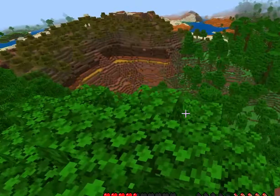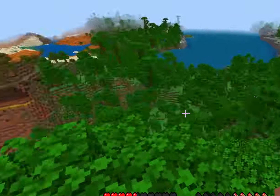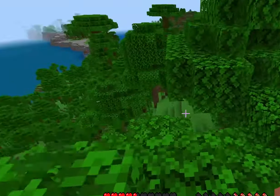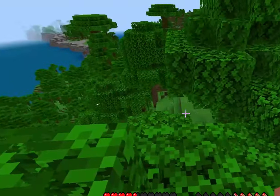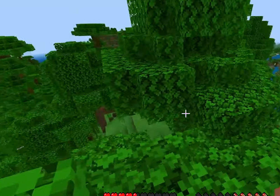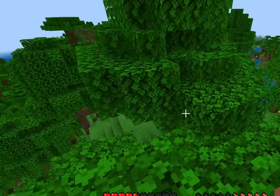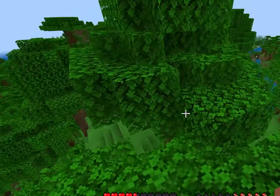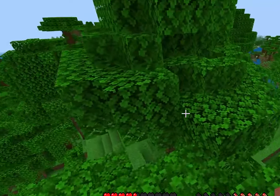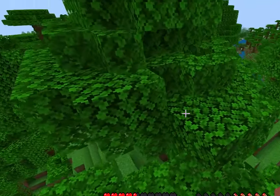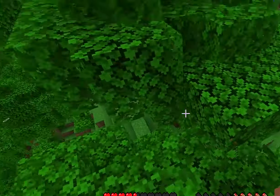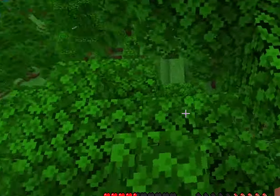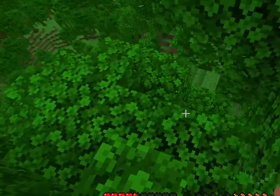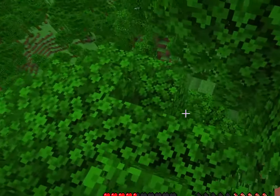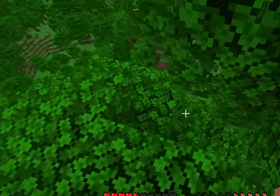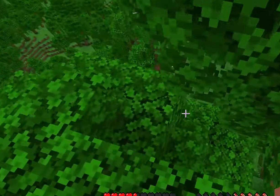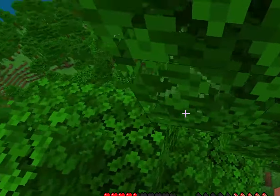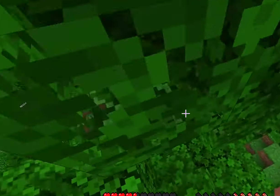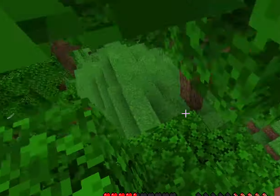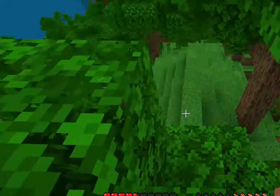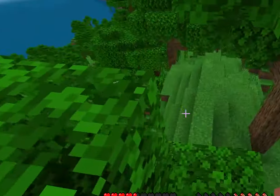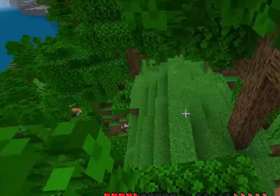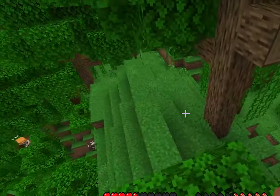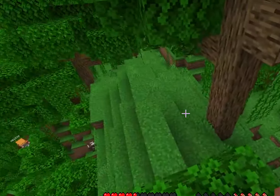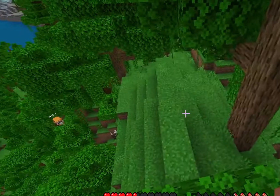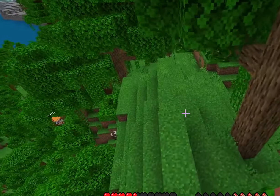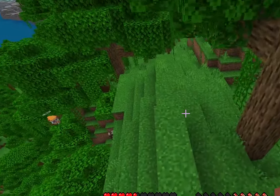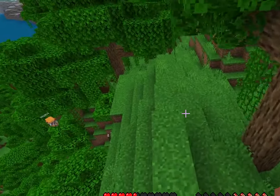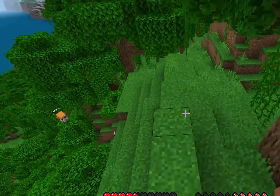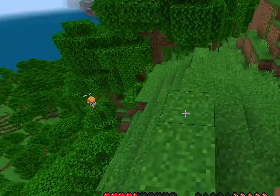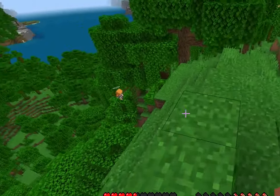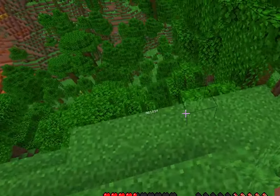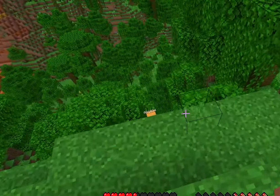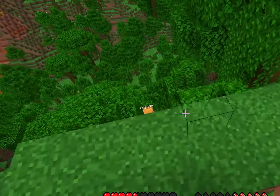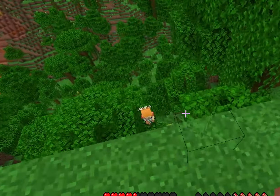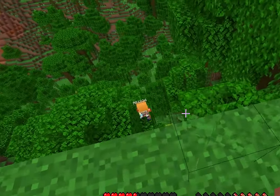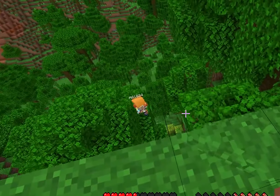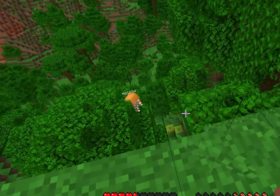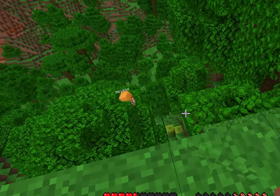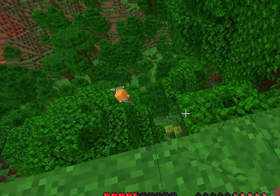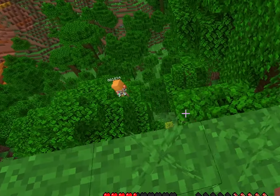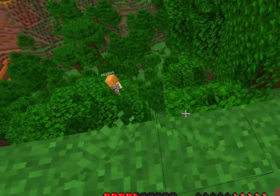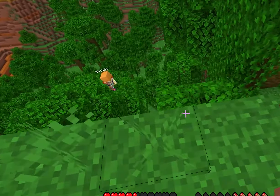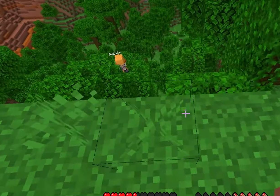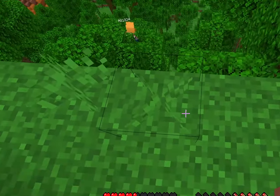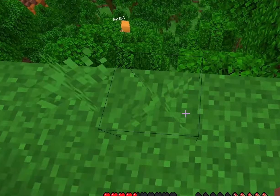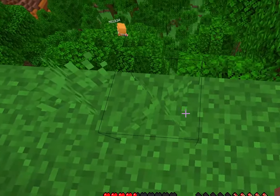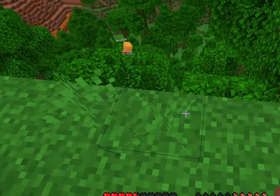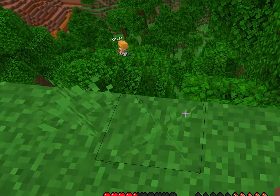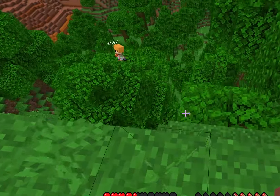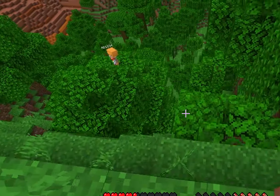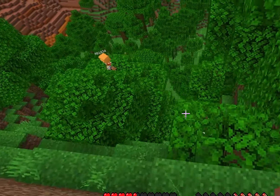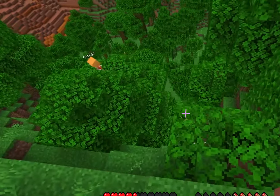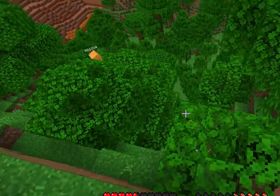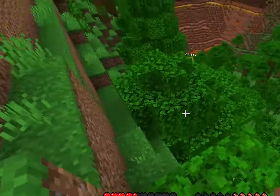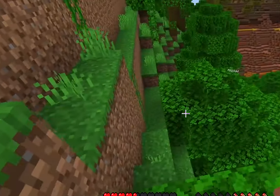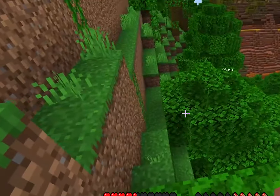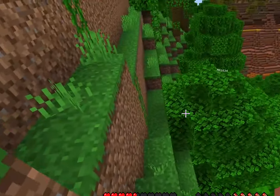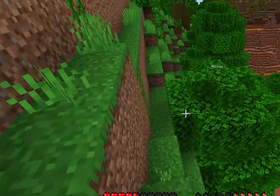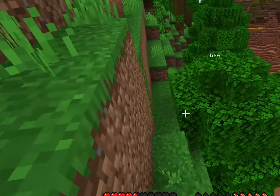嬉しいですね、本当に今ああ、ずっといますいやあ、両方さん見えない、見える、見えるどっ、あれ?